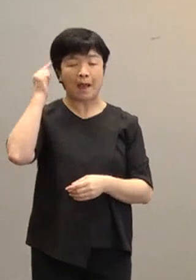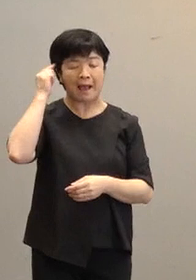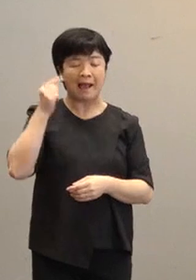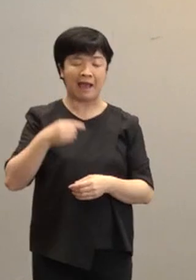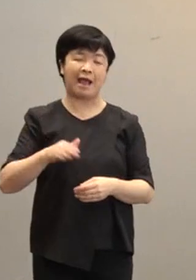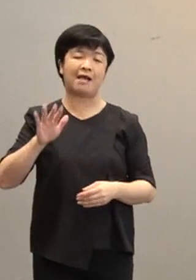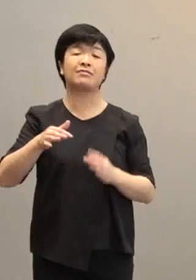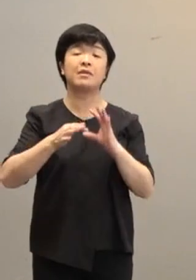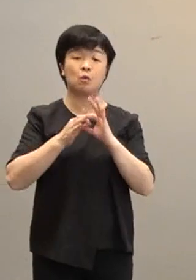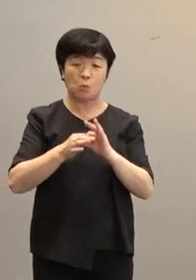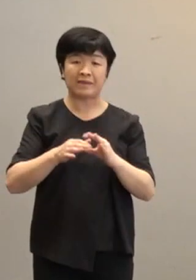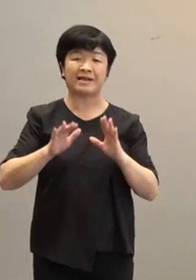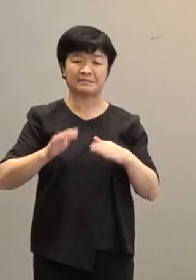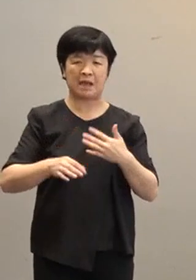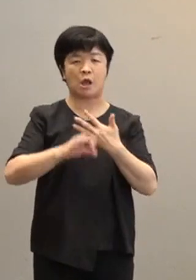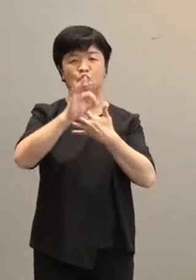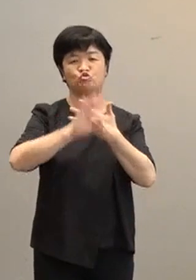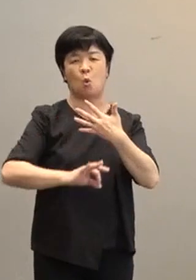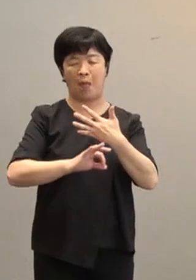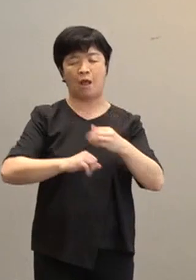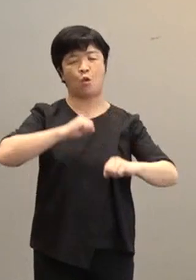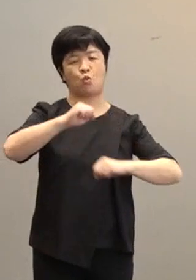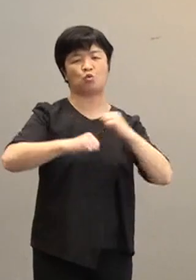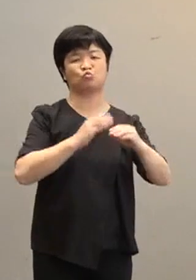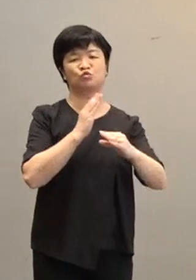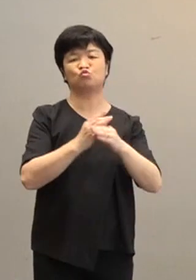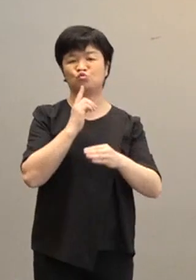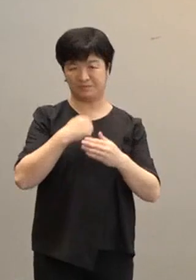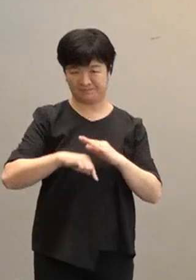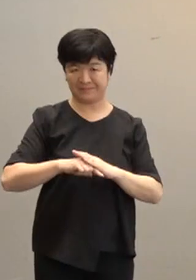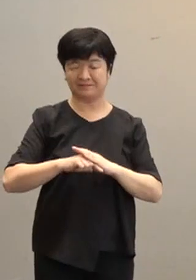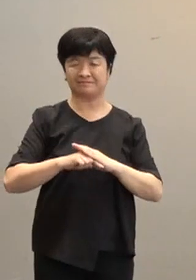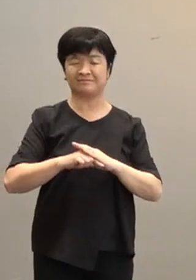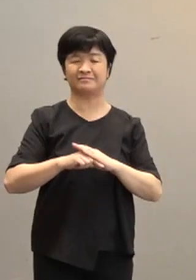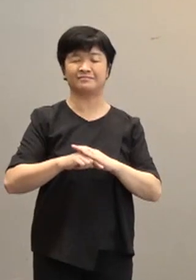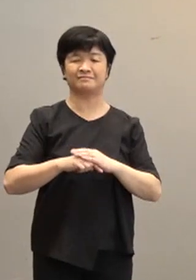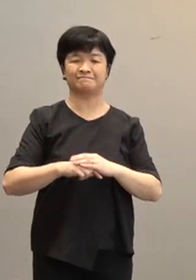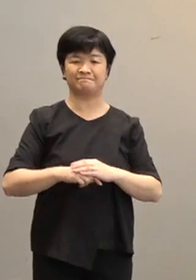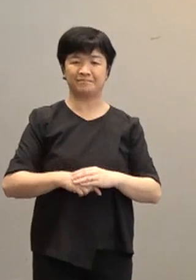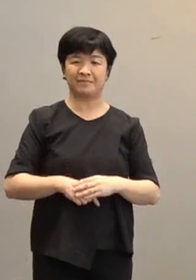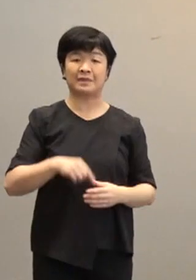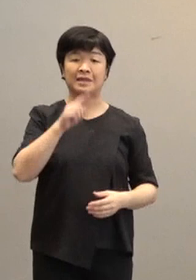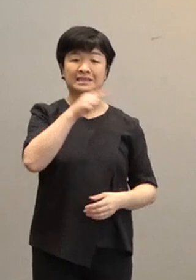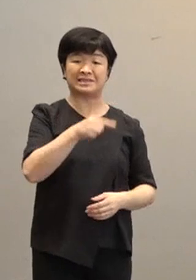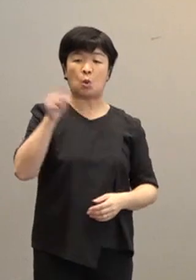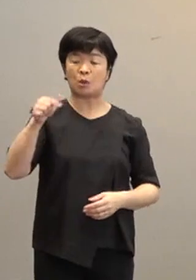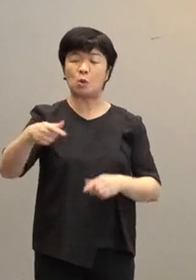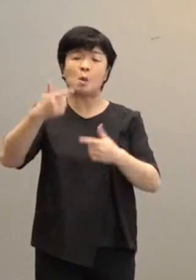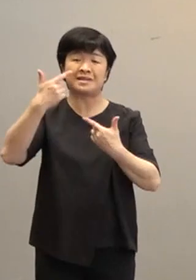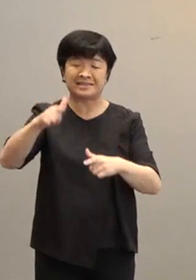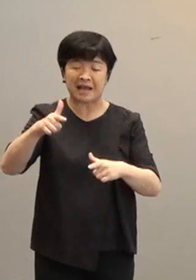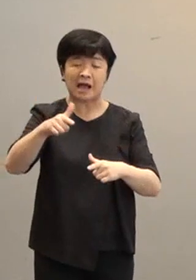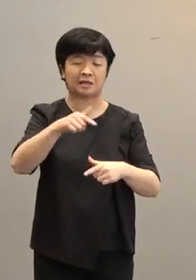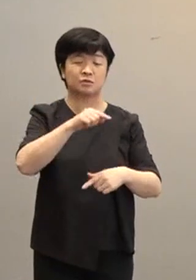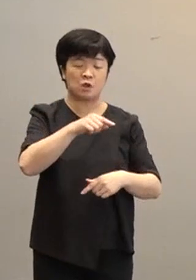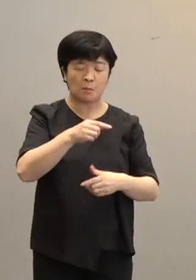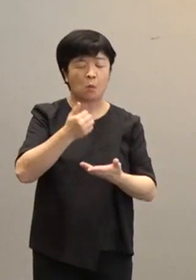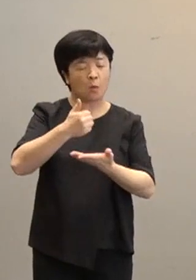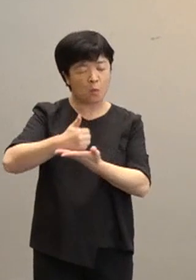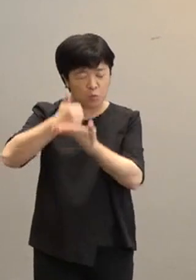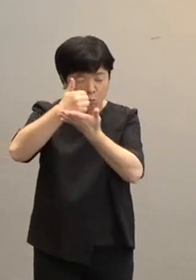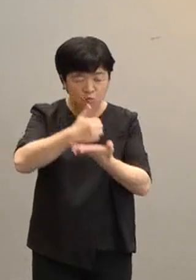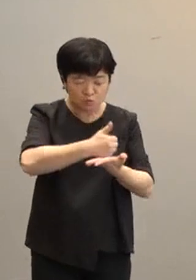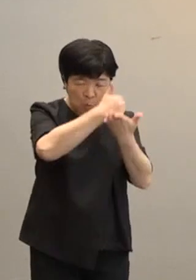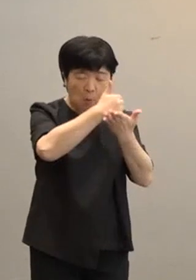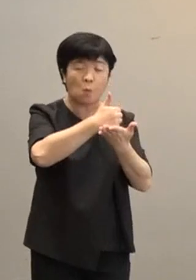に我々は今取り組みを行っておりますので、その、違いですよね、違いが、しっかりと尊重されてですね、それが社会